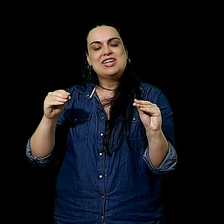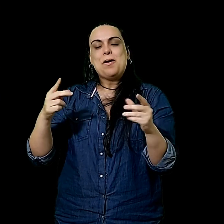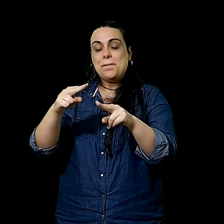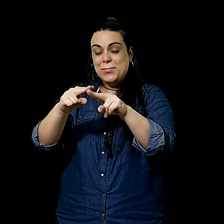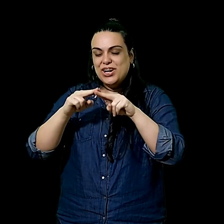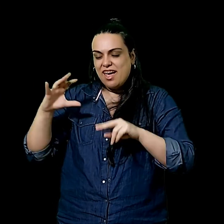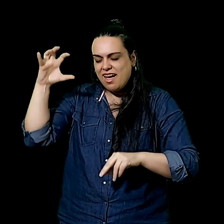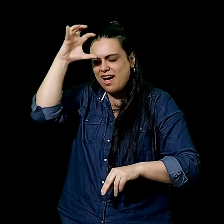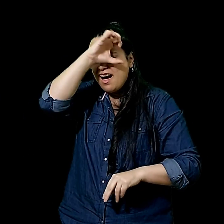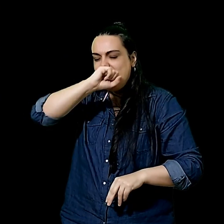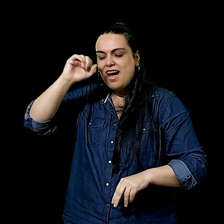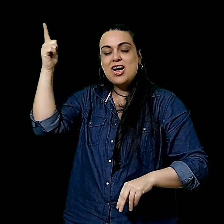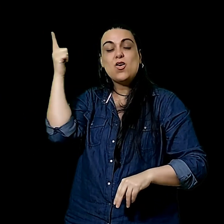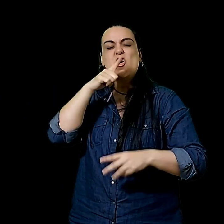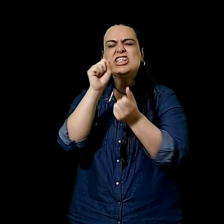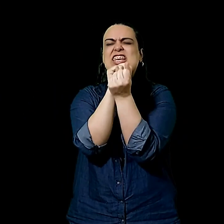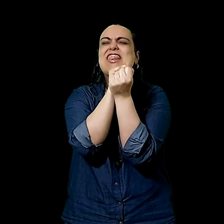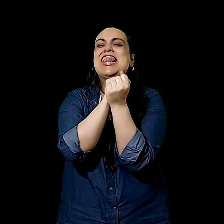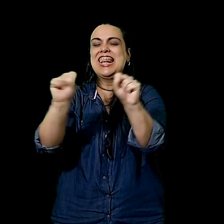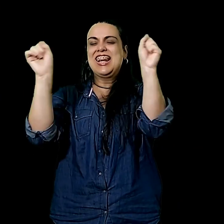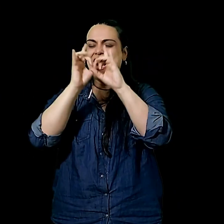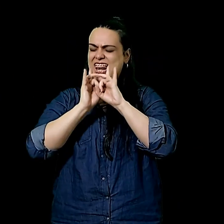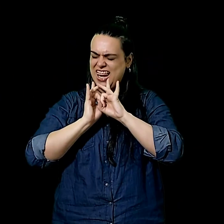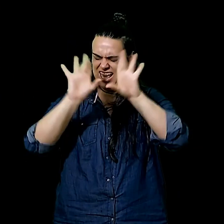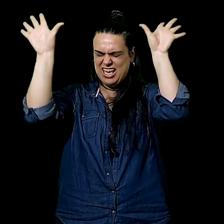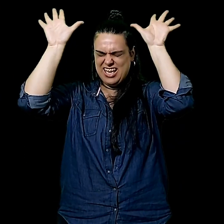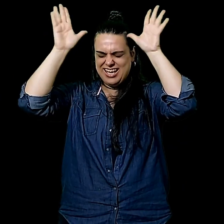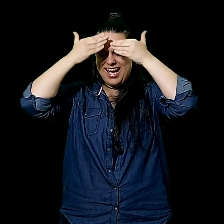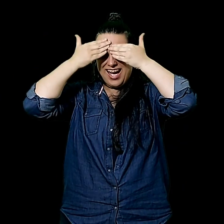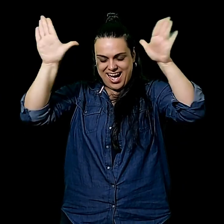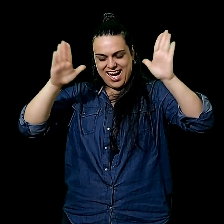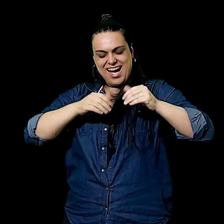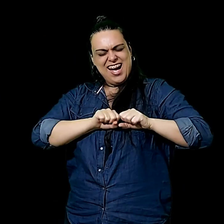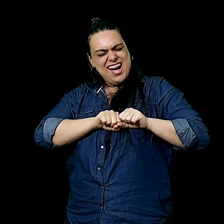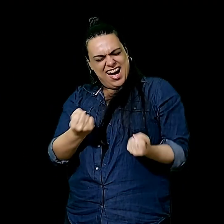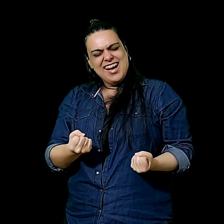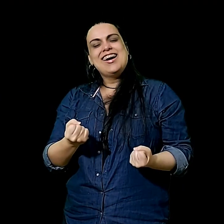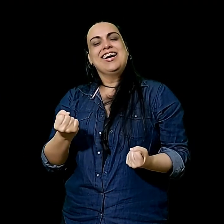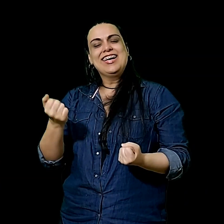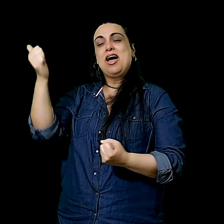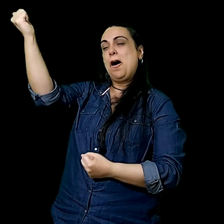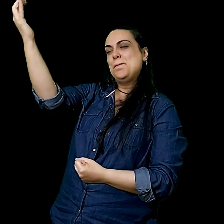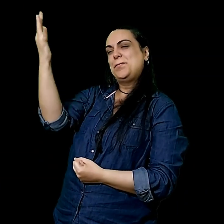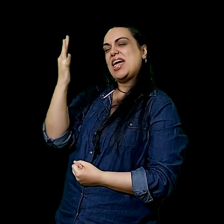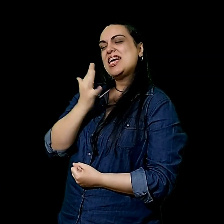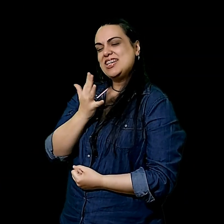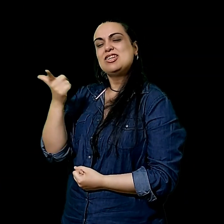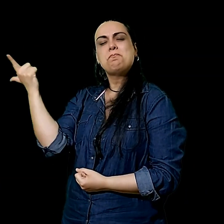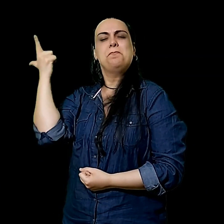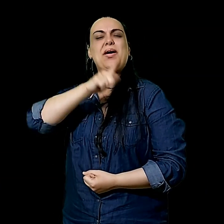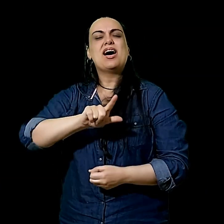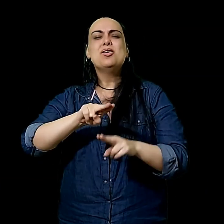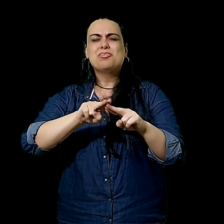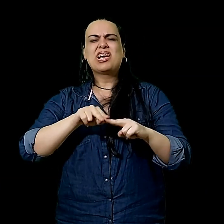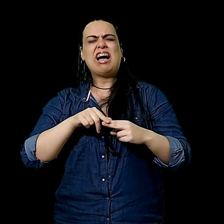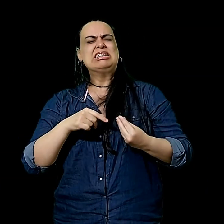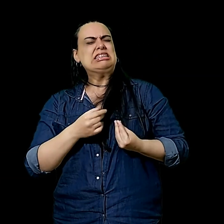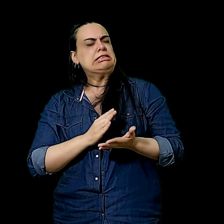ministradas e viveram a cura, a libertação, a bênção daquilo que precisavam na área que estavam sendo